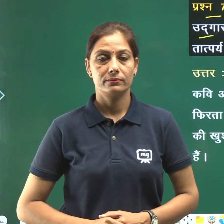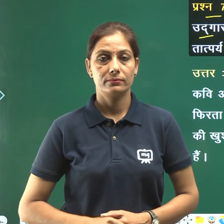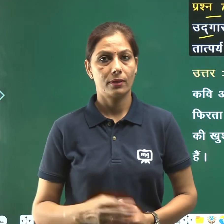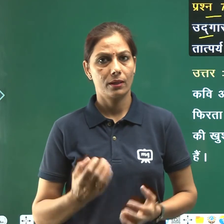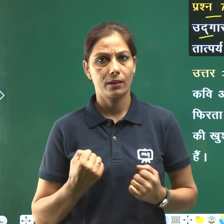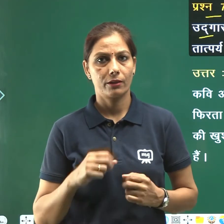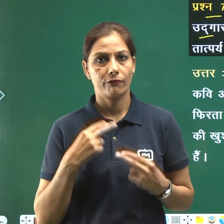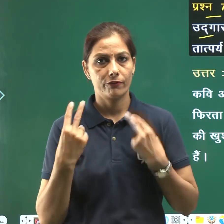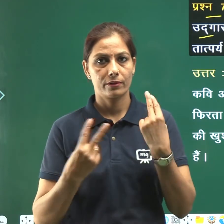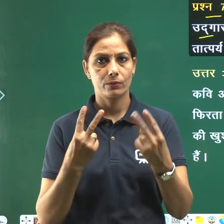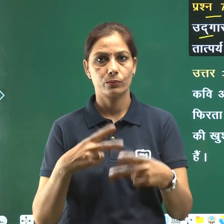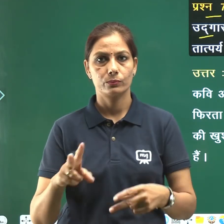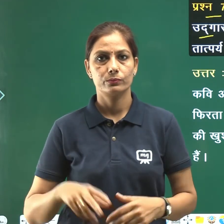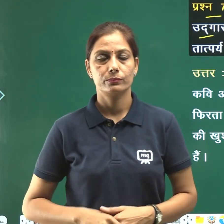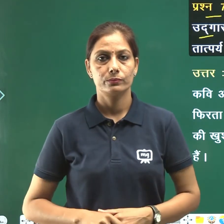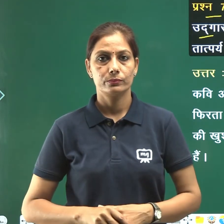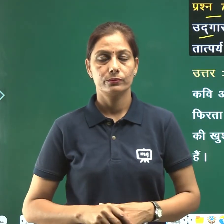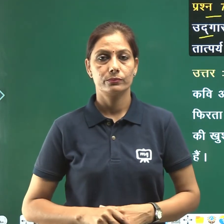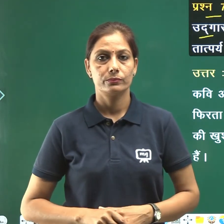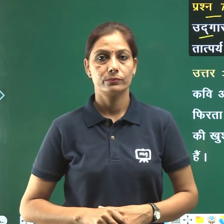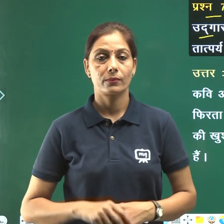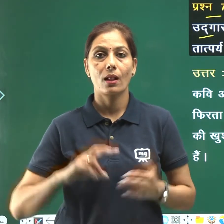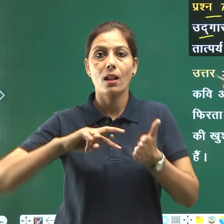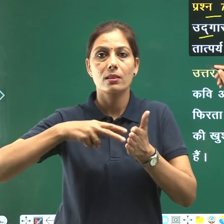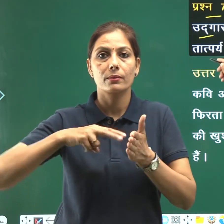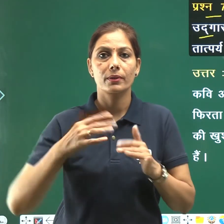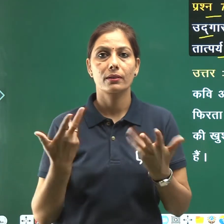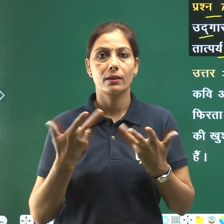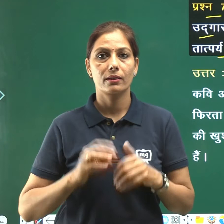लिए फिरता हूं का तात्पर्य क्या है?